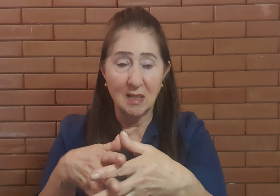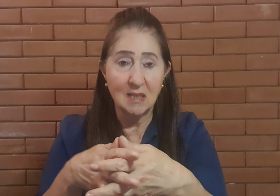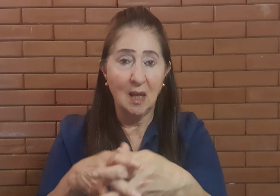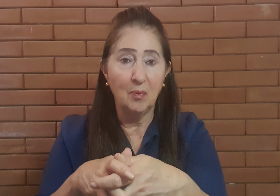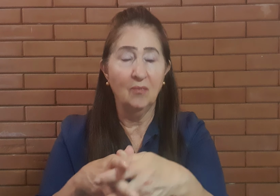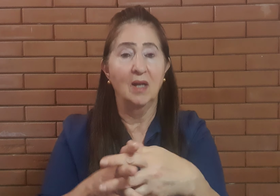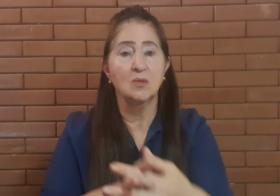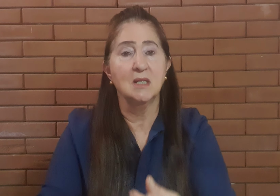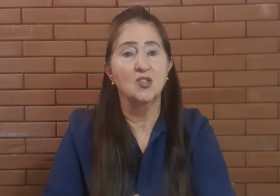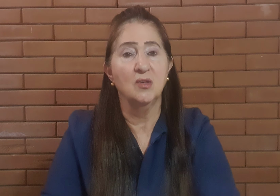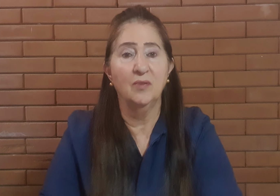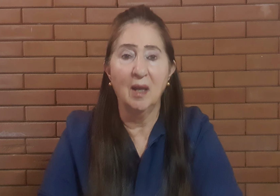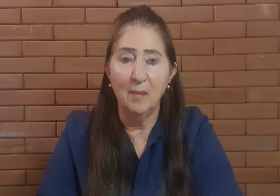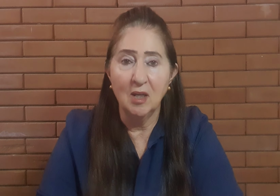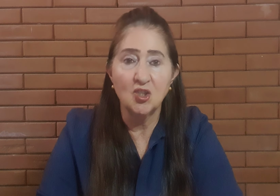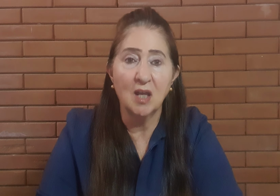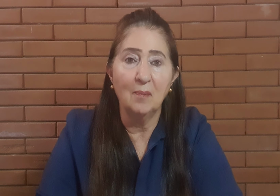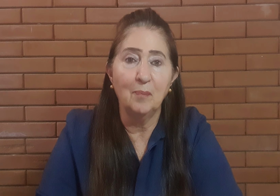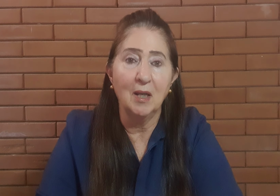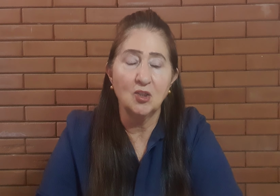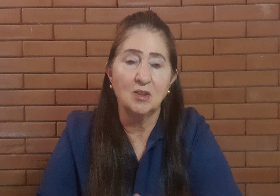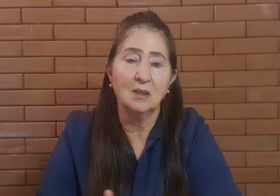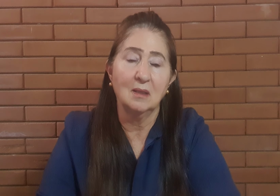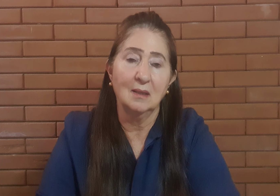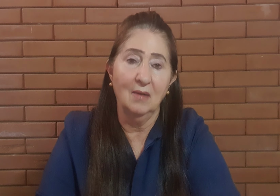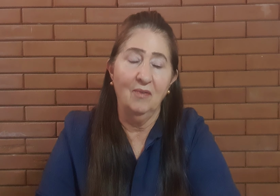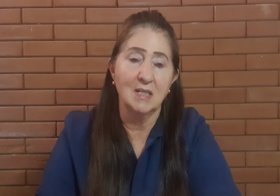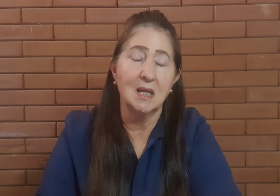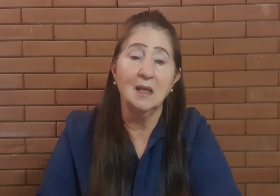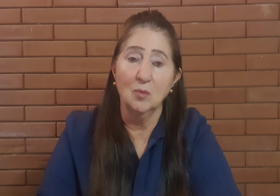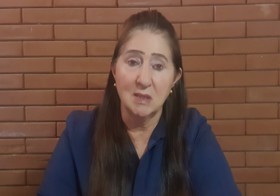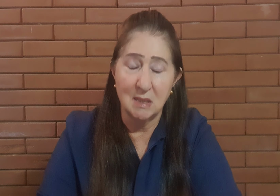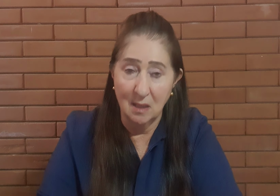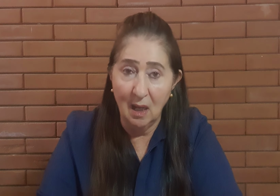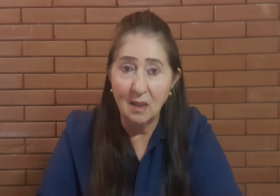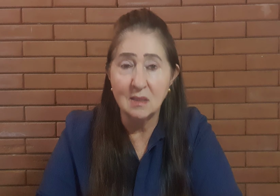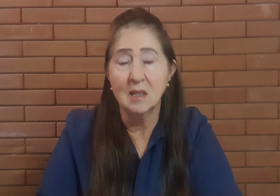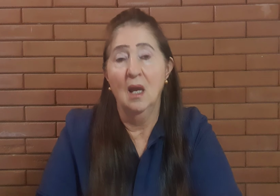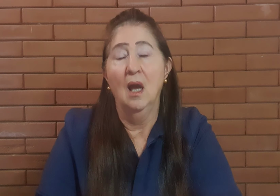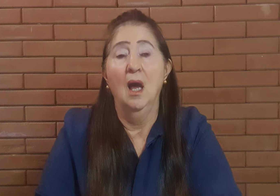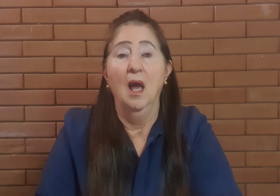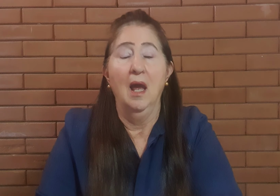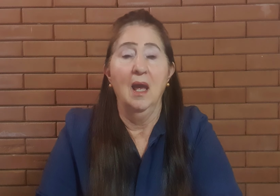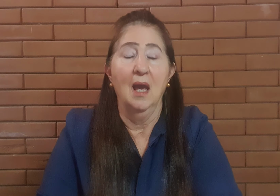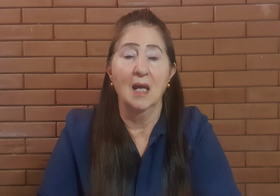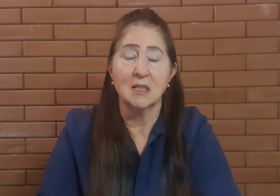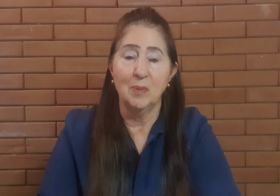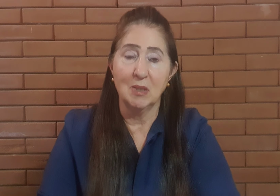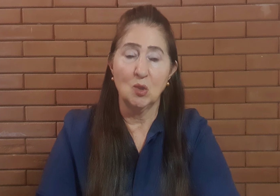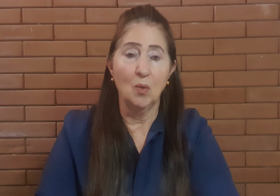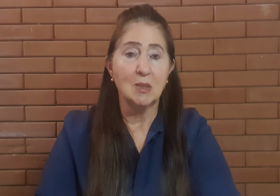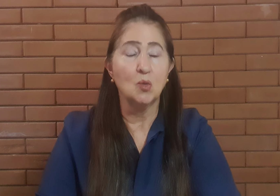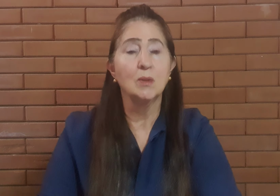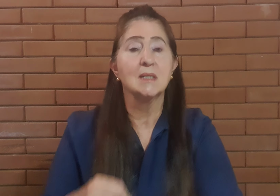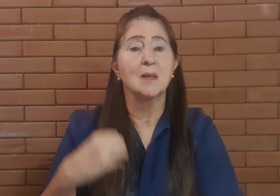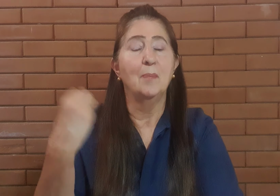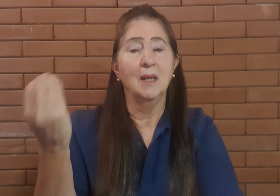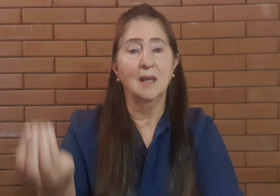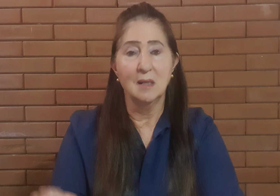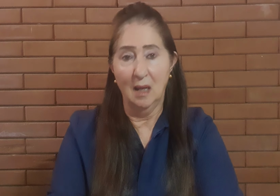está provado cientificamente que através da língua de sinais, as pessoas surdas aprendem a